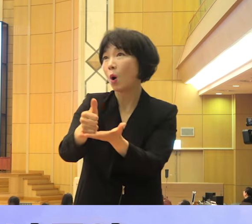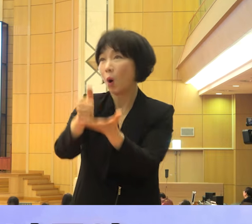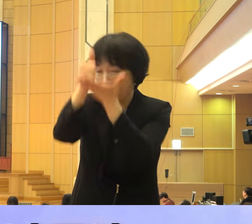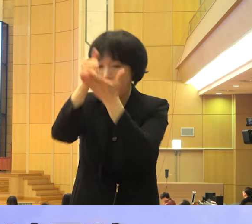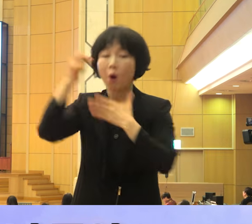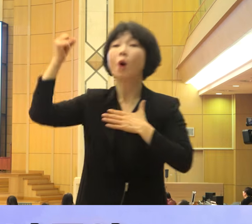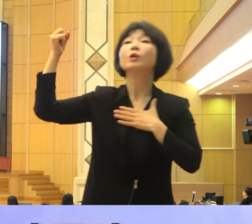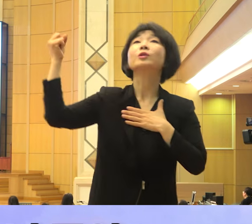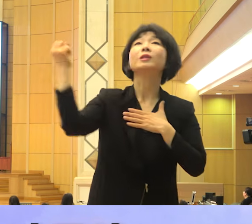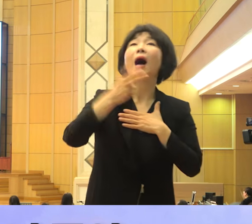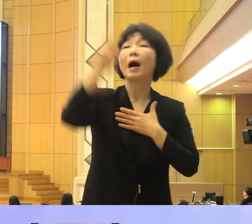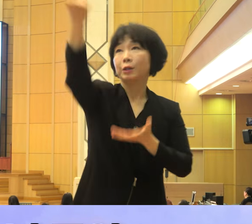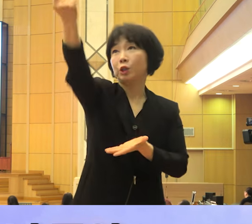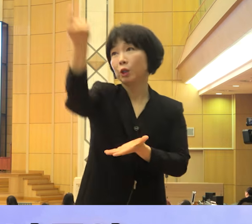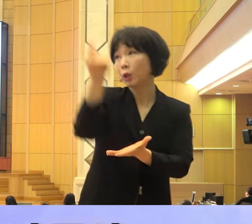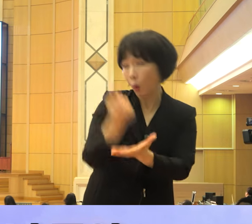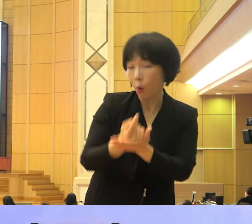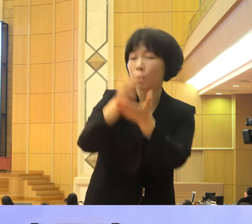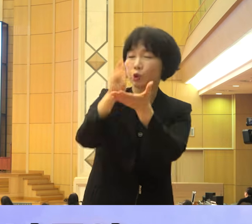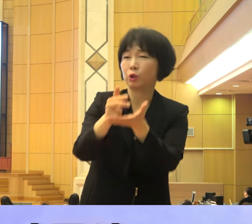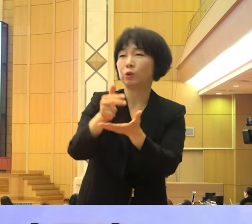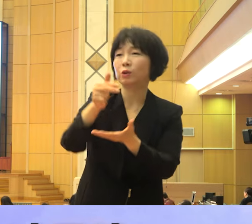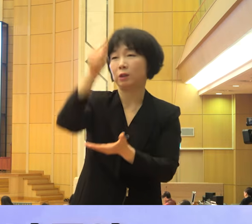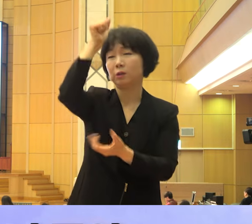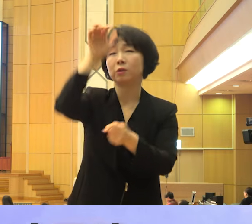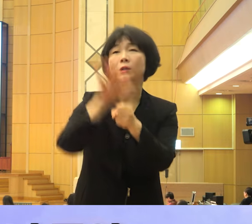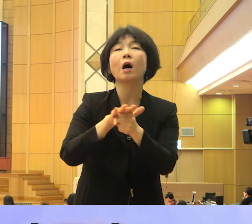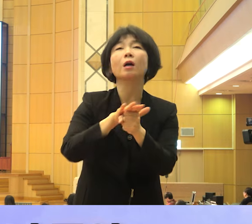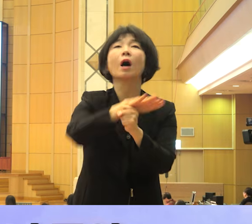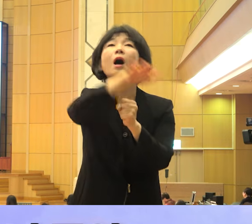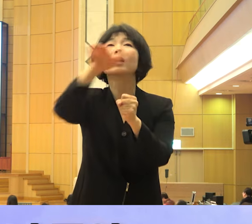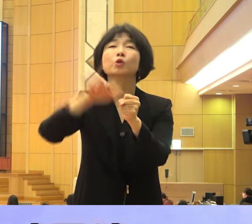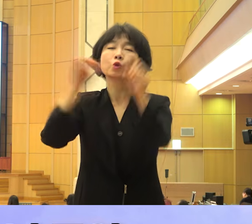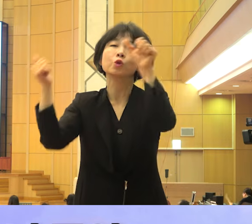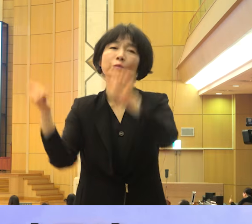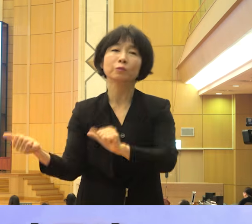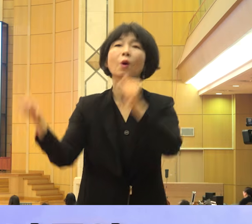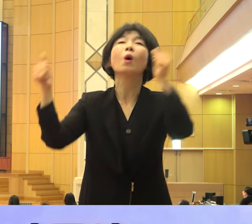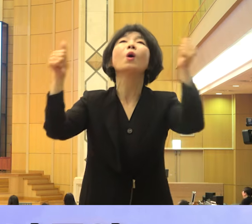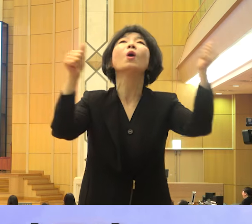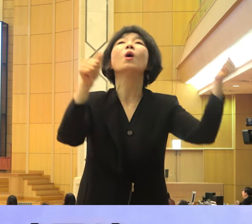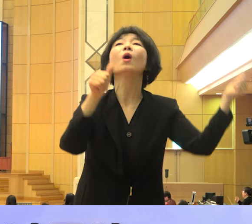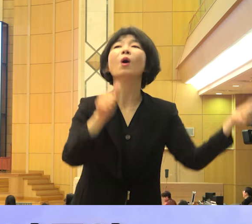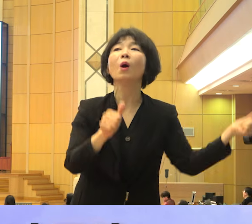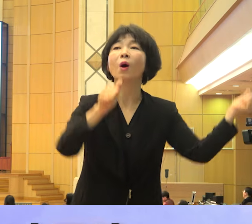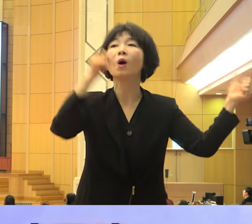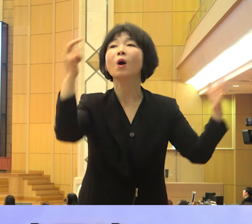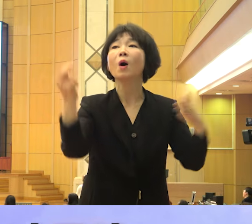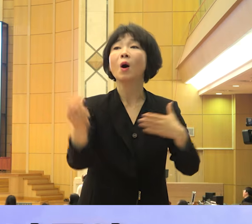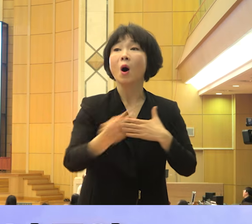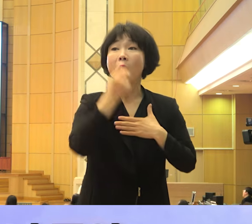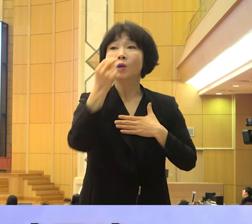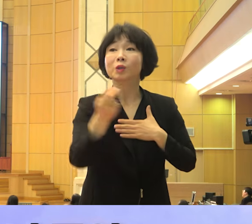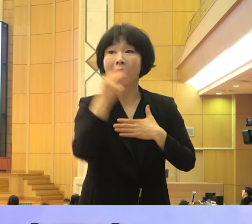그리스도, 다시 오실 그 사랑, 죽음도